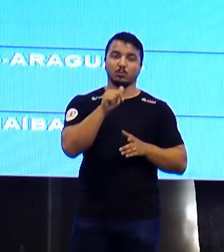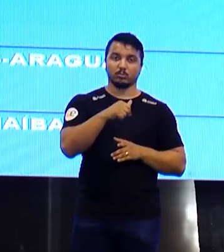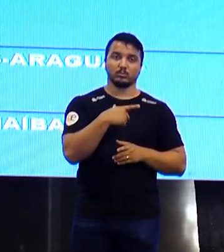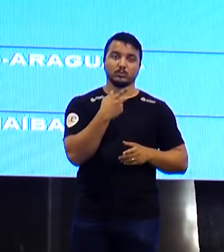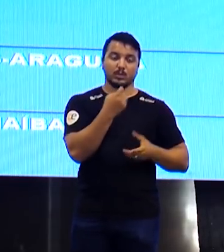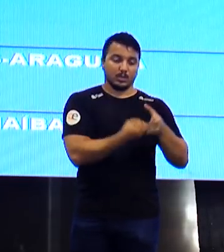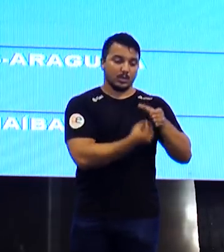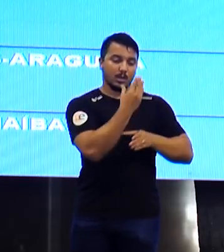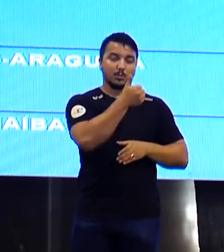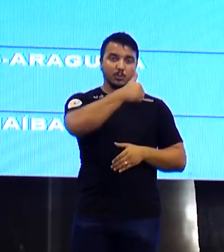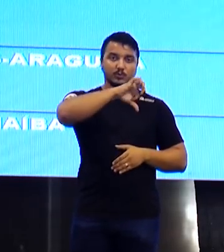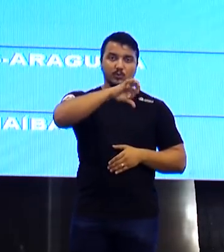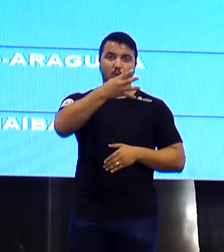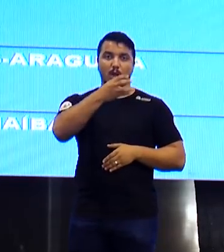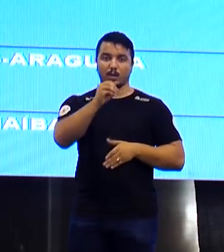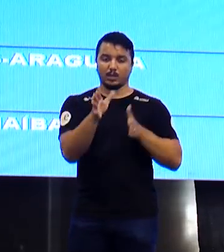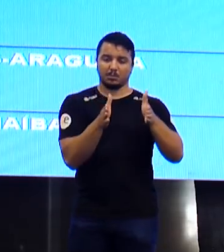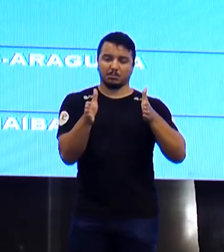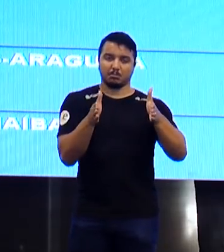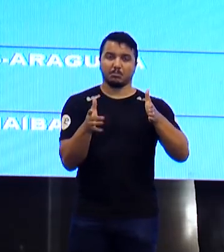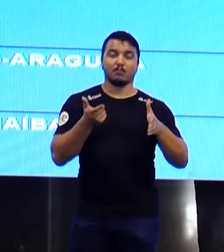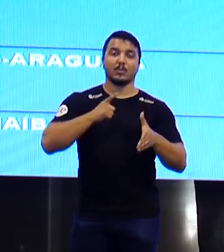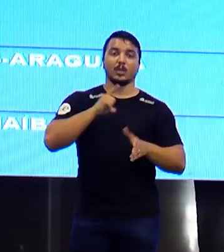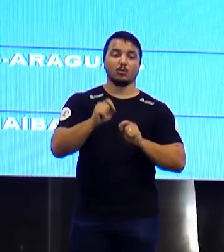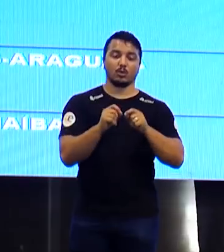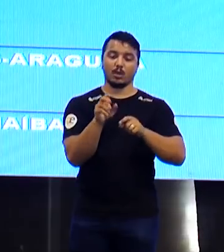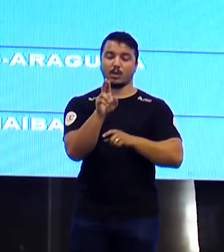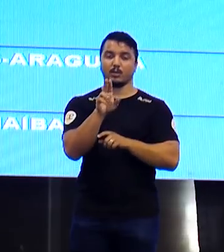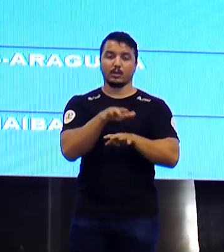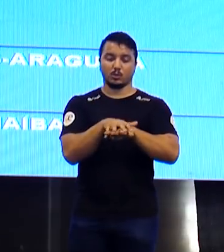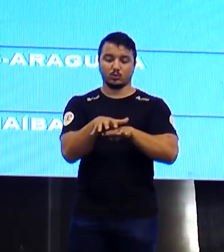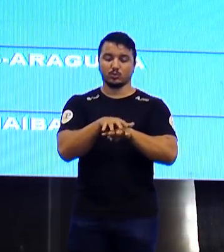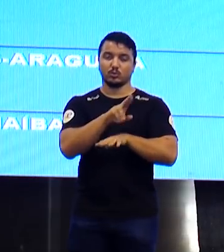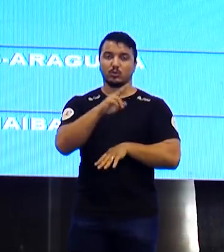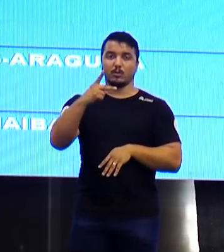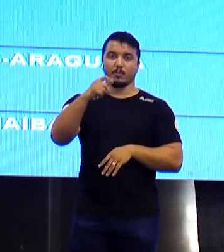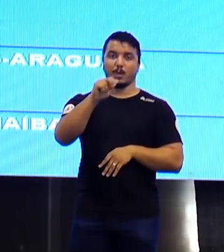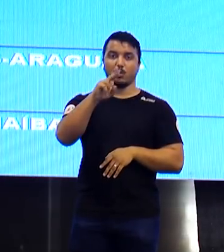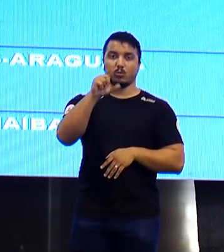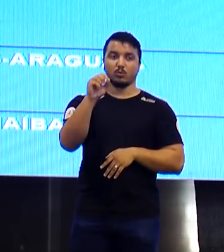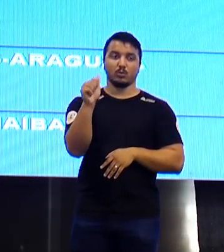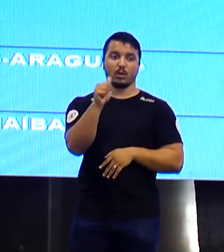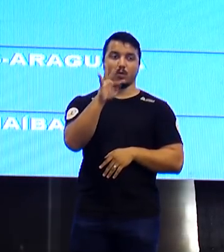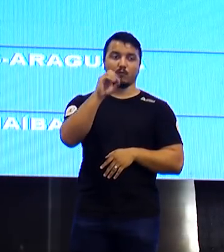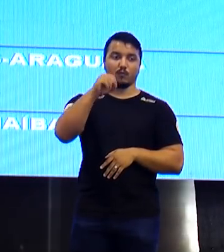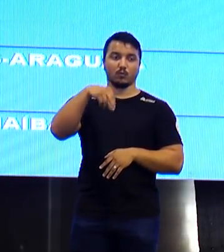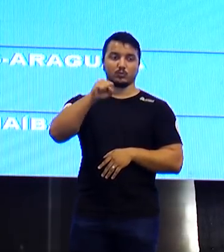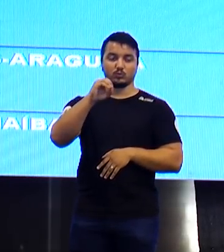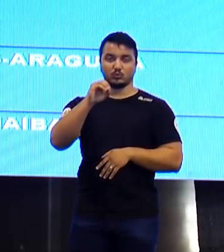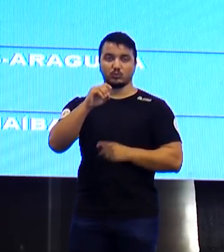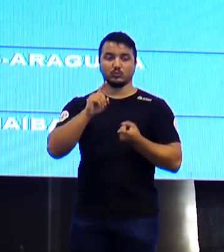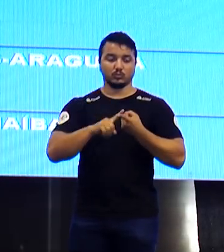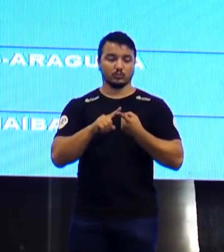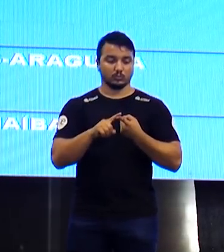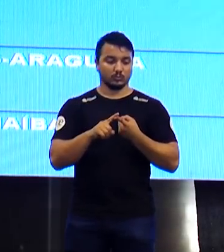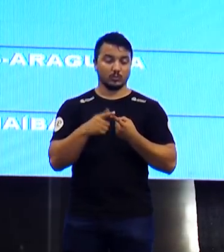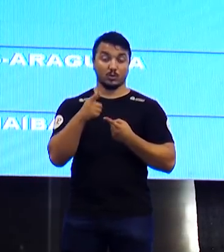criada nos anos 40, nós temos ali as usinas de Paulo Afonso, Sobradinho, Xingó, Mochotó, Três